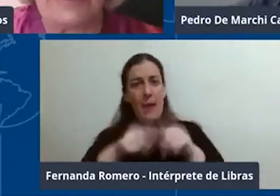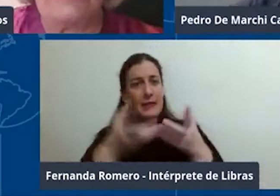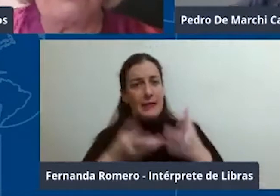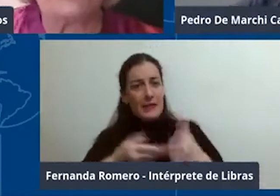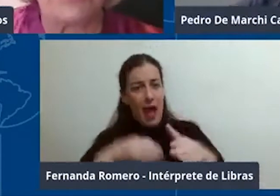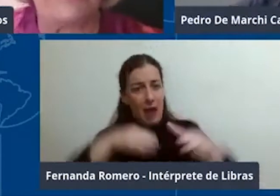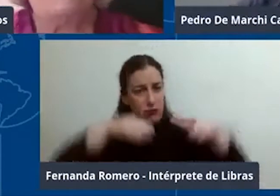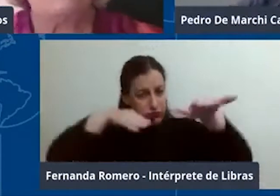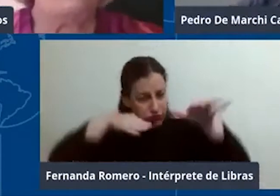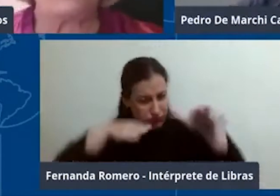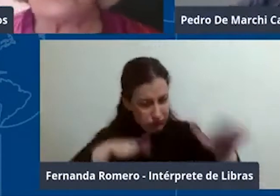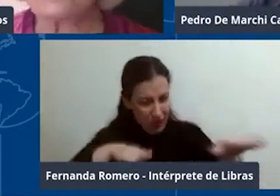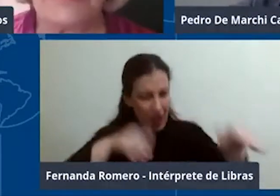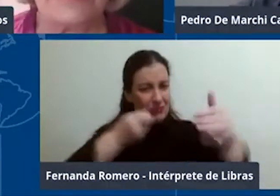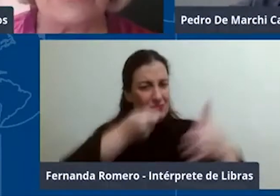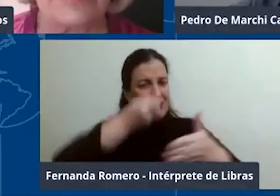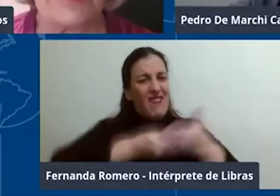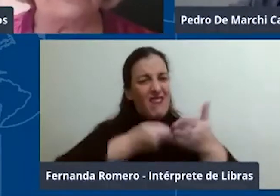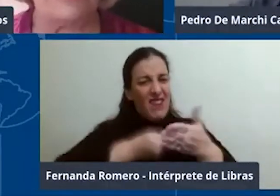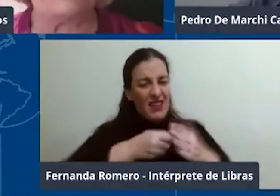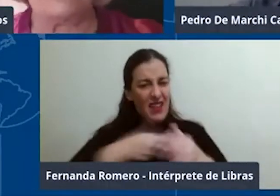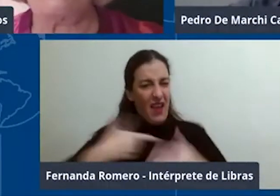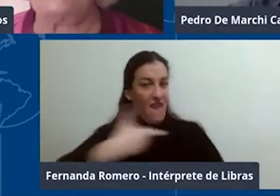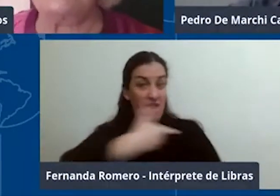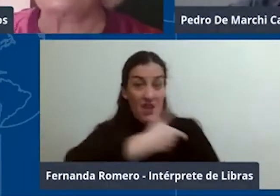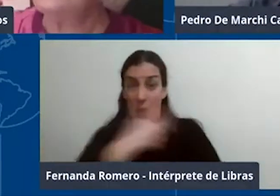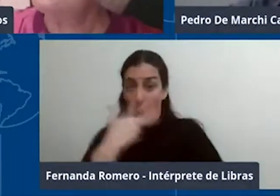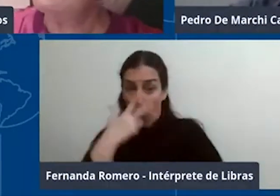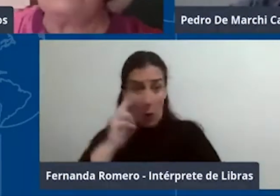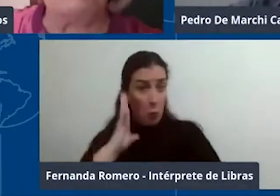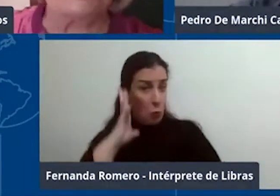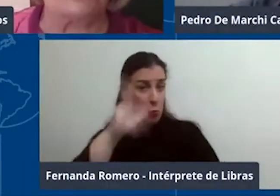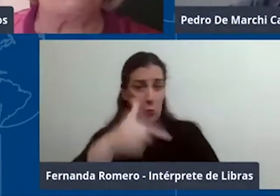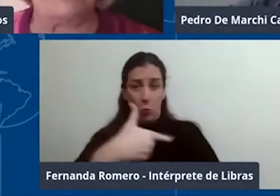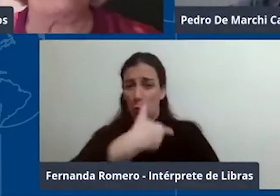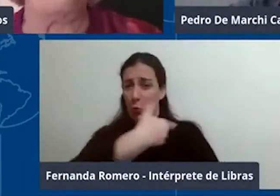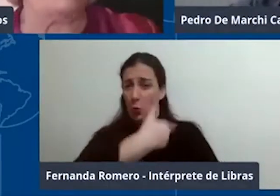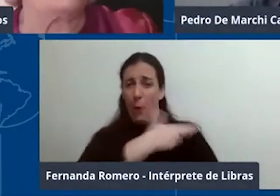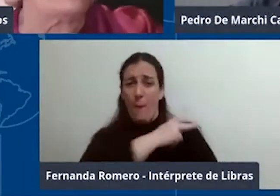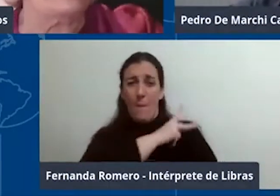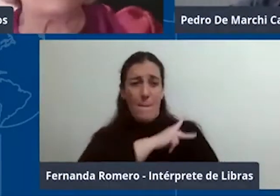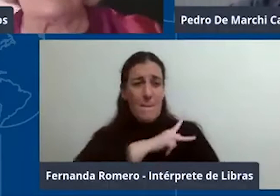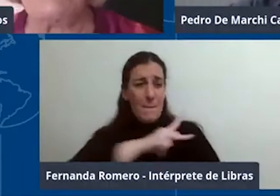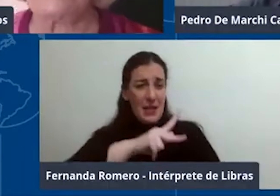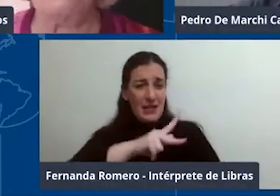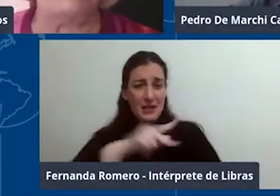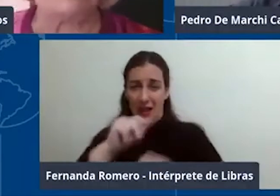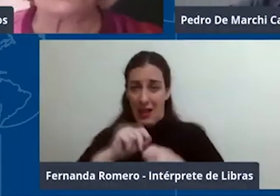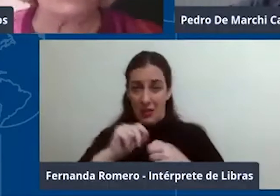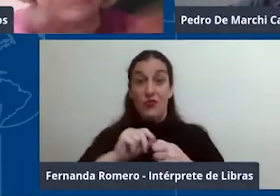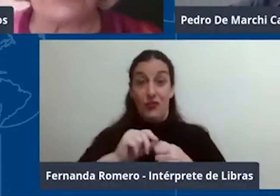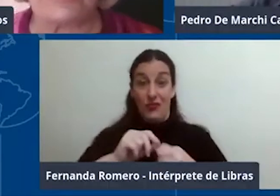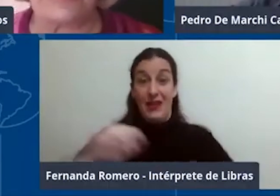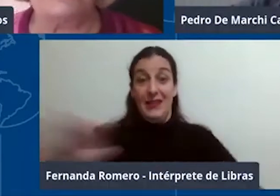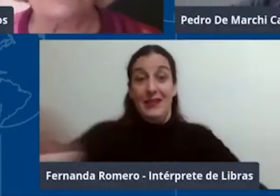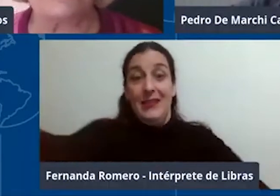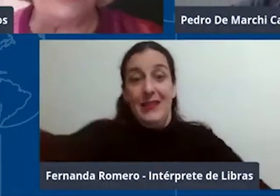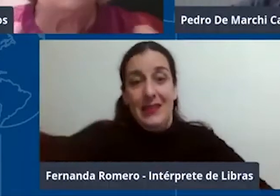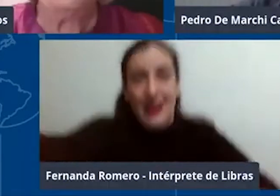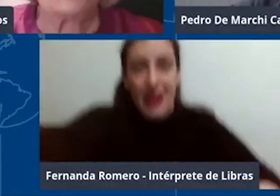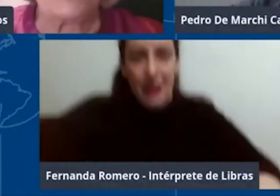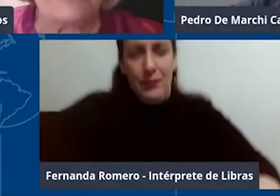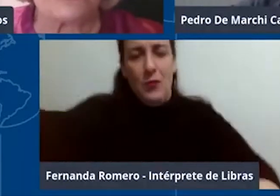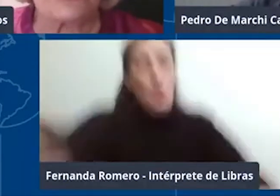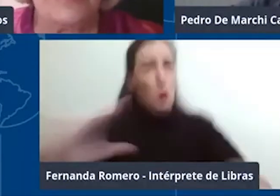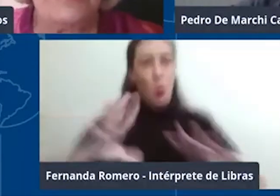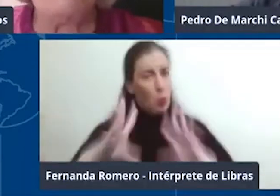vacina, puxa lá, como todos os líderes fizeram, Netanyahu fez, o presidente Biden fez, a Angela Merkel fez, todos fizeram isso, né?